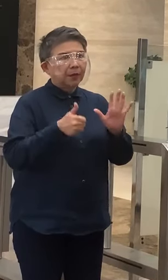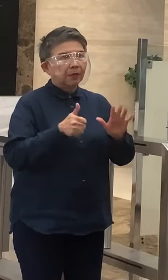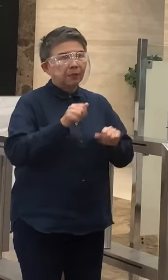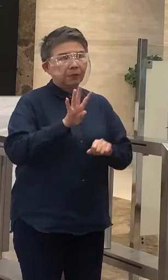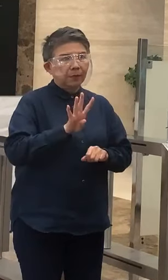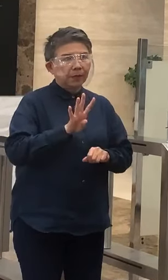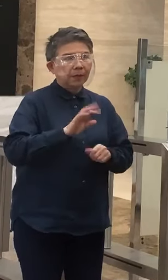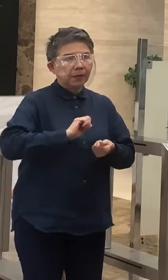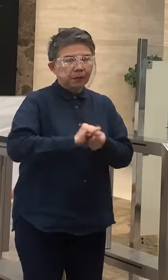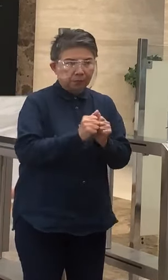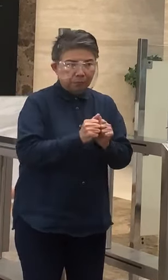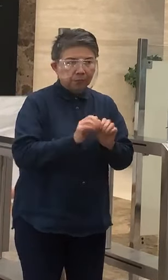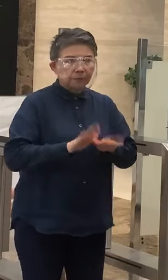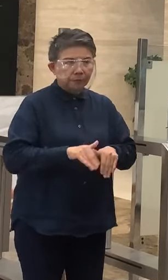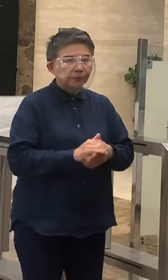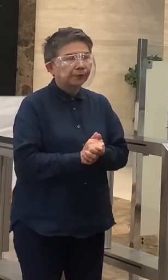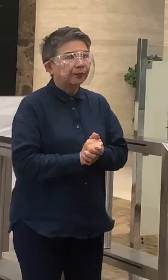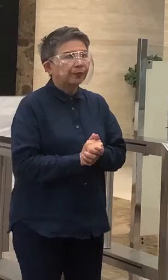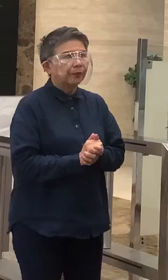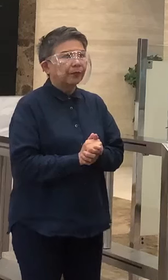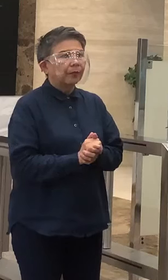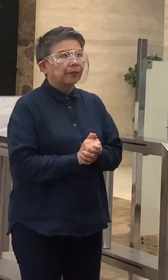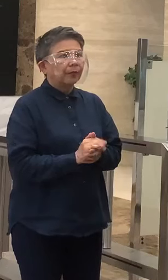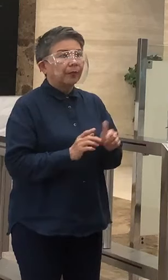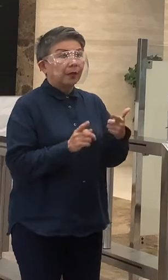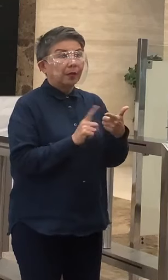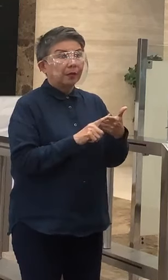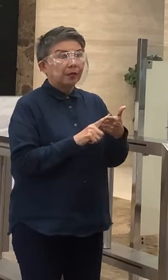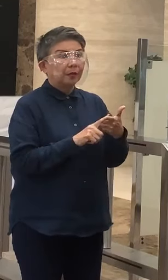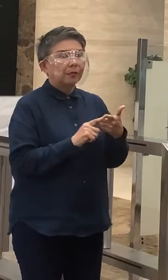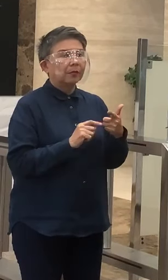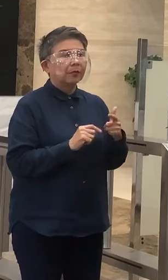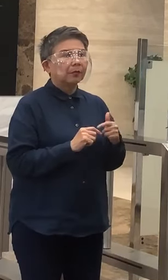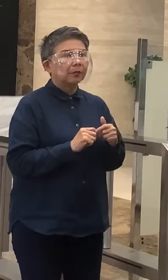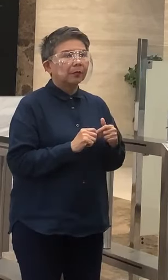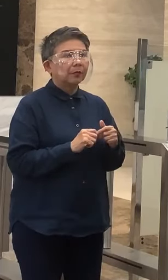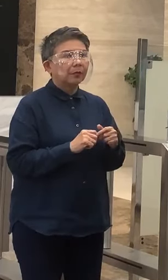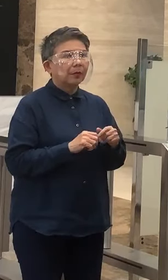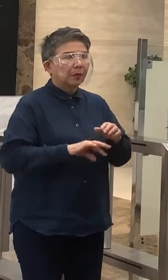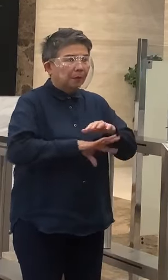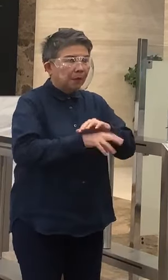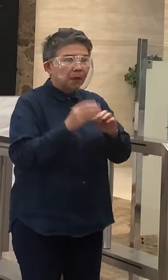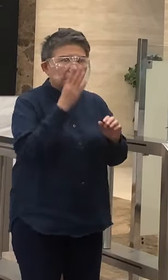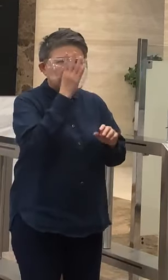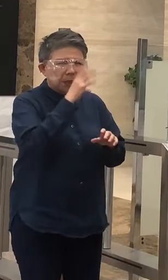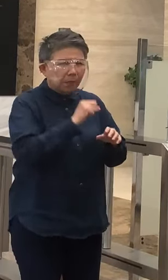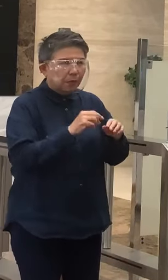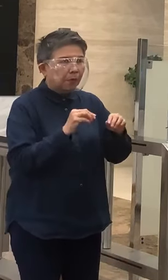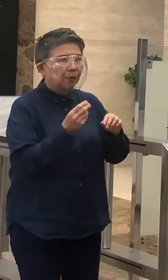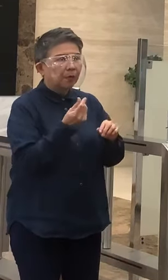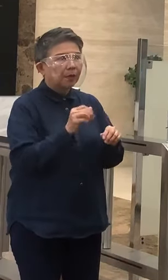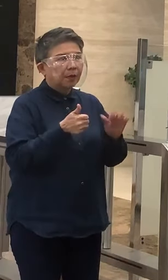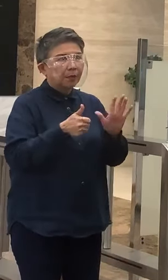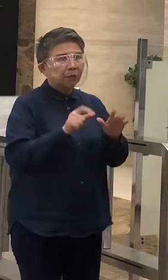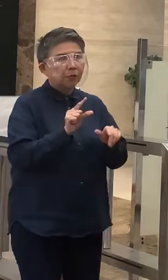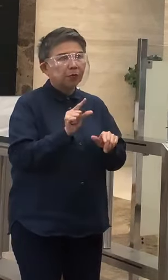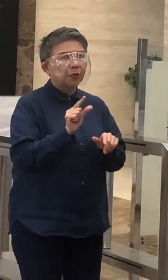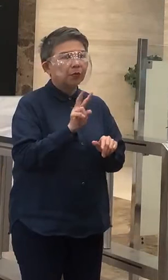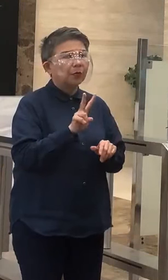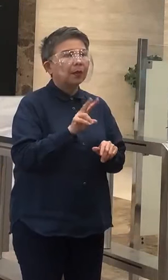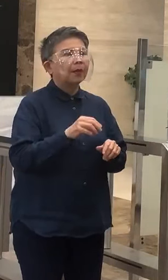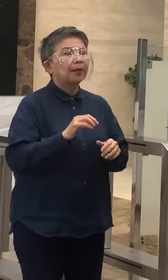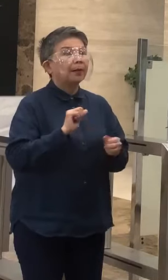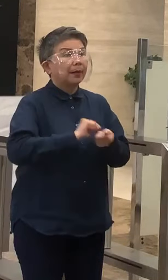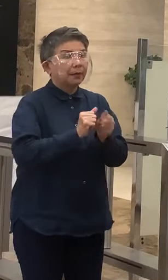membunuh Rasul kemudian penggelapan sebanyak enam tumbuhan khusus